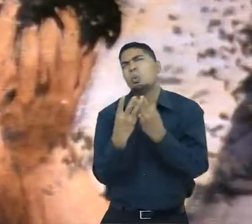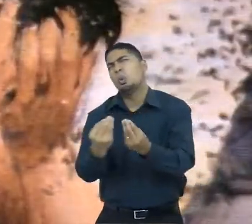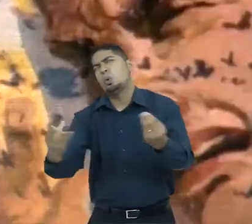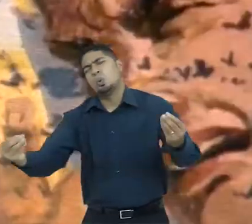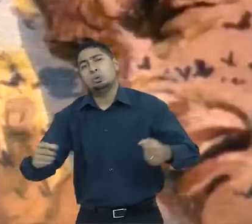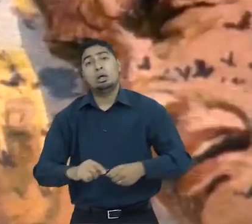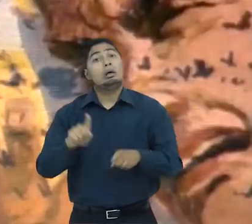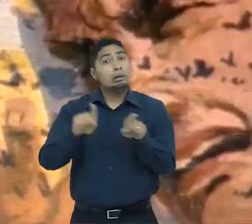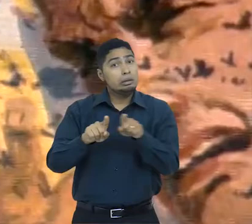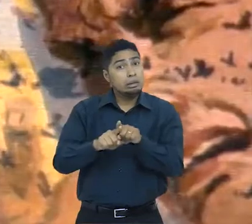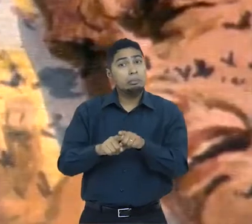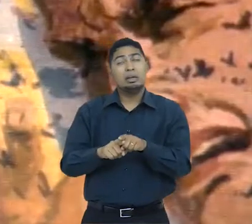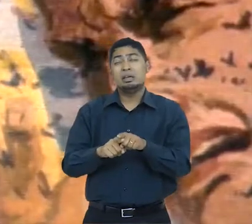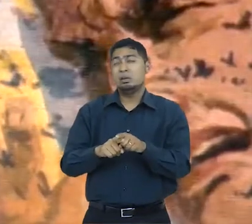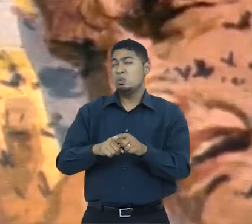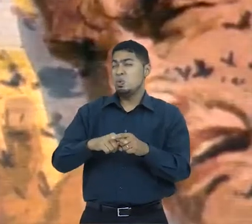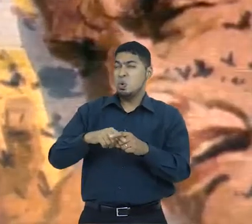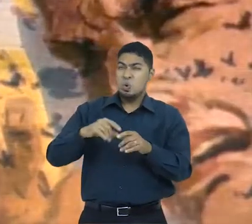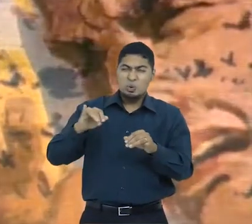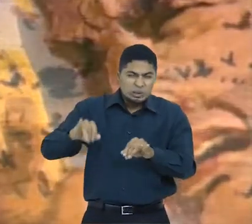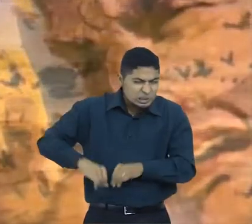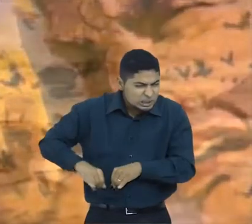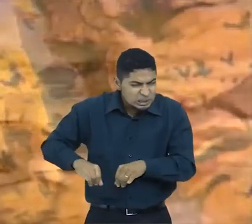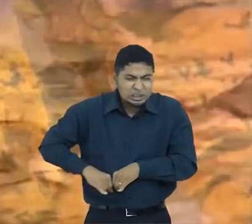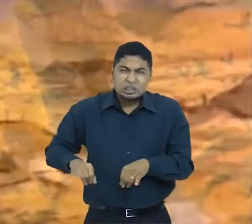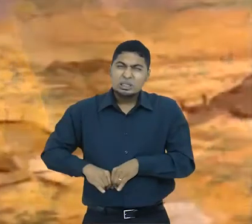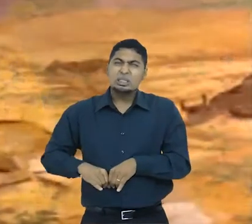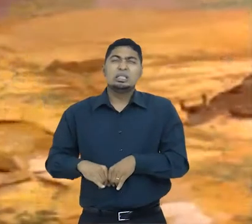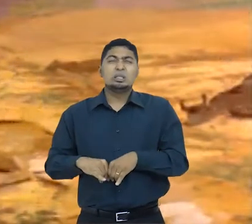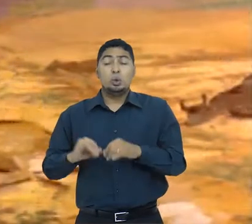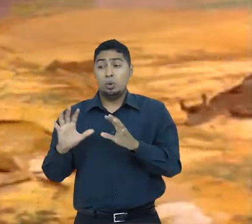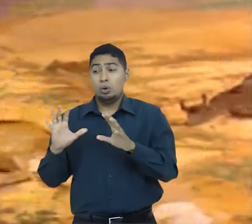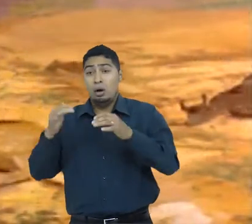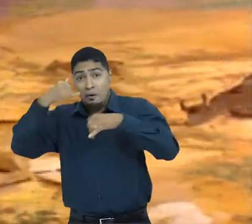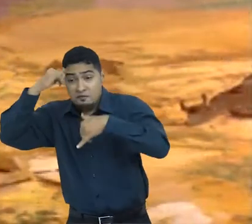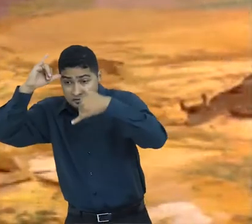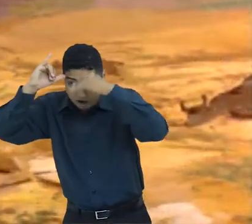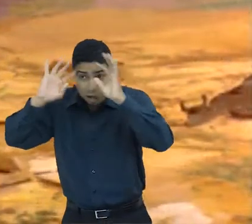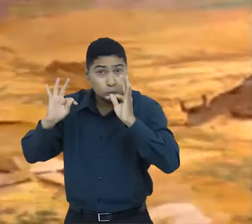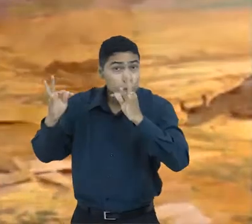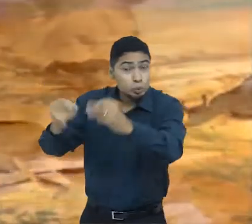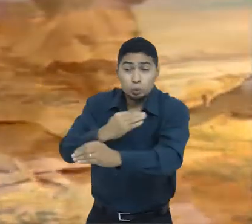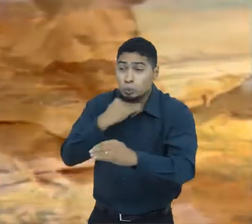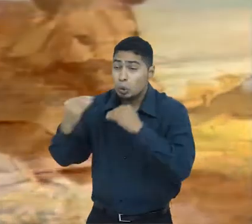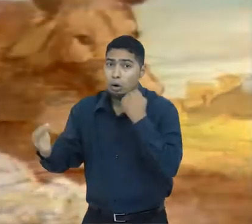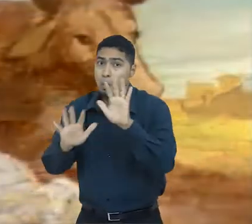seus servos. Mandou também uma praga terrível que acabou com o rebanho do Egito, mas nenhum animal dos filhos de Israel